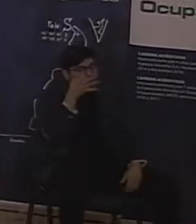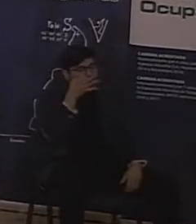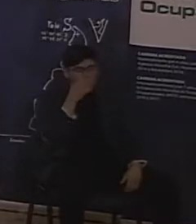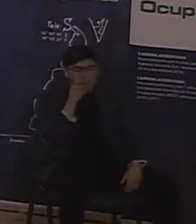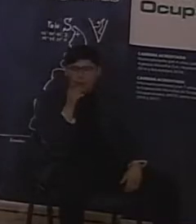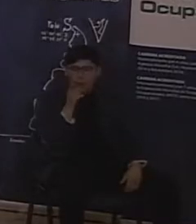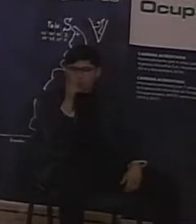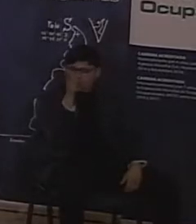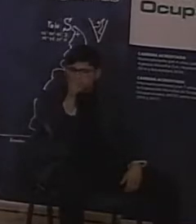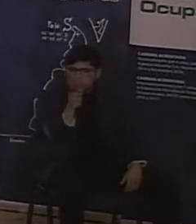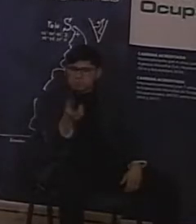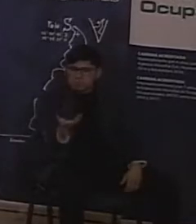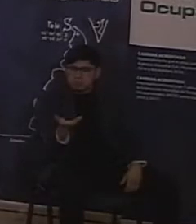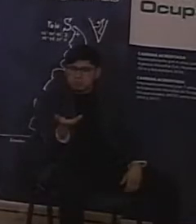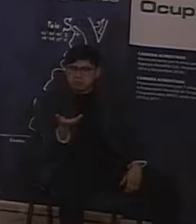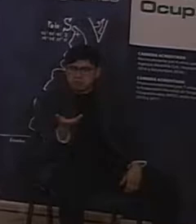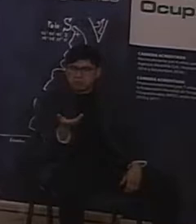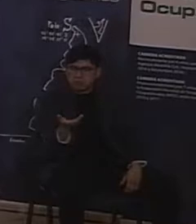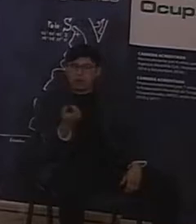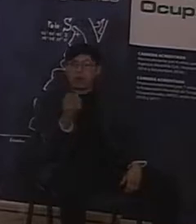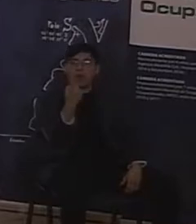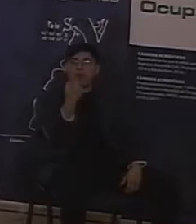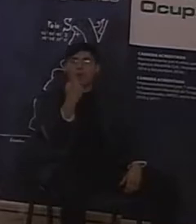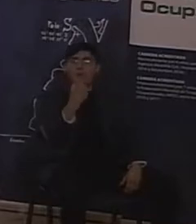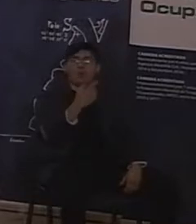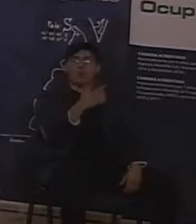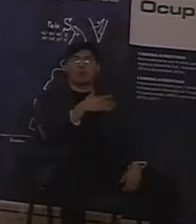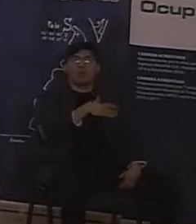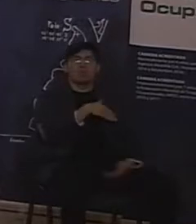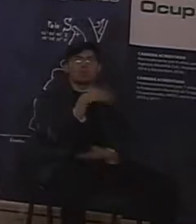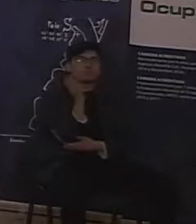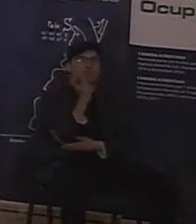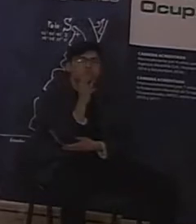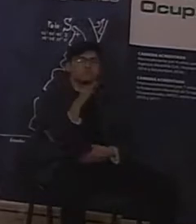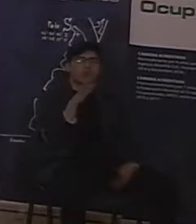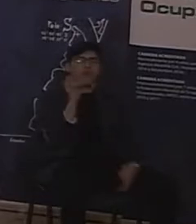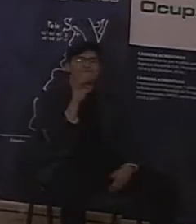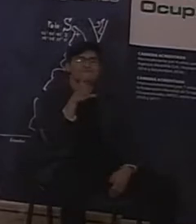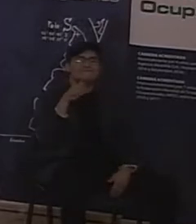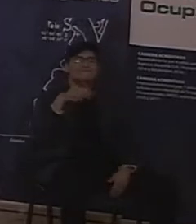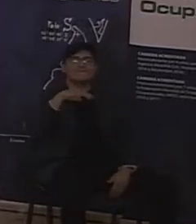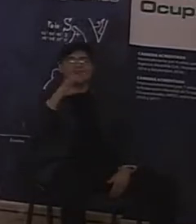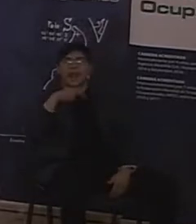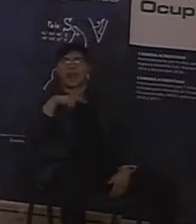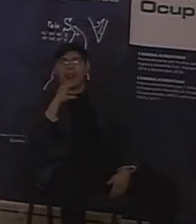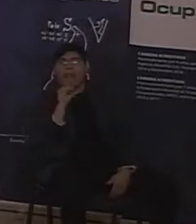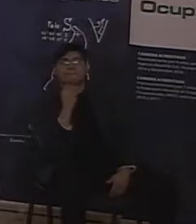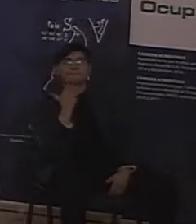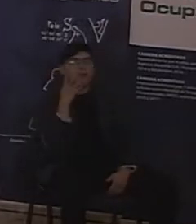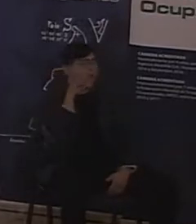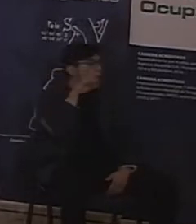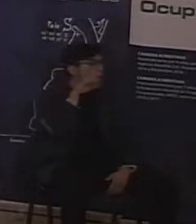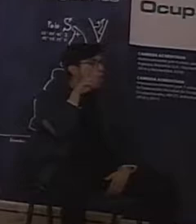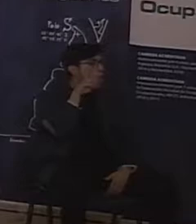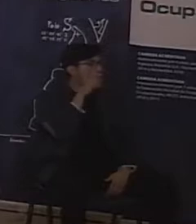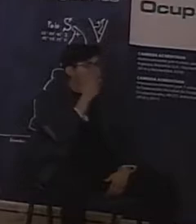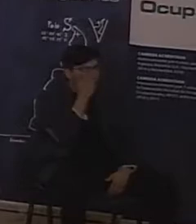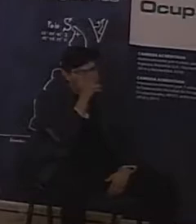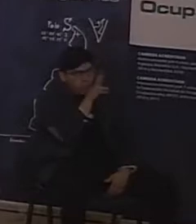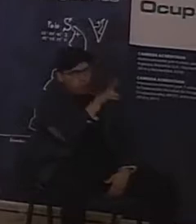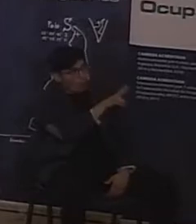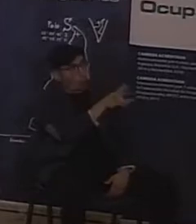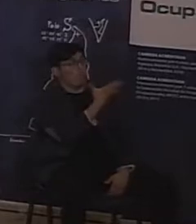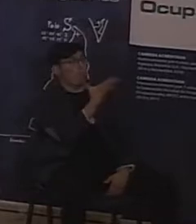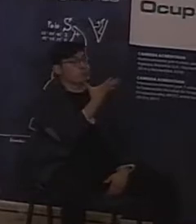estanterías había un flamenco que también era rosado y se puso muy contento porque se sintió no ser el único